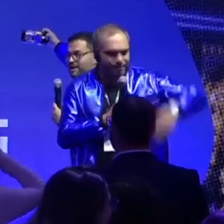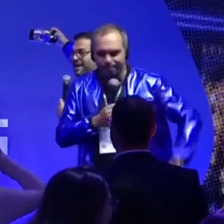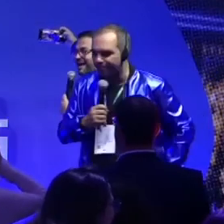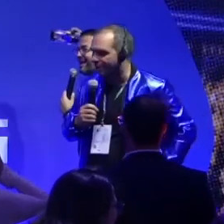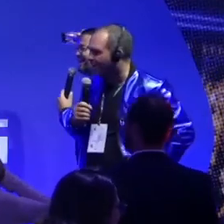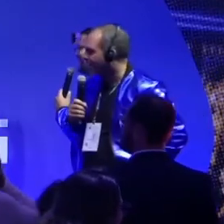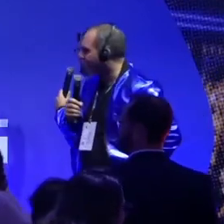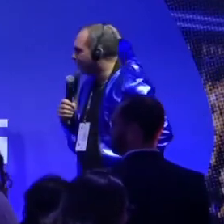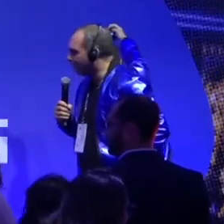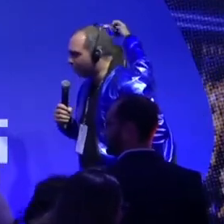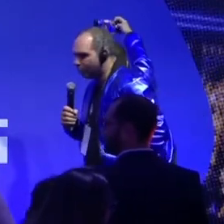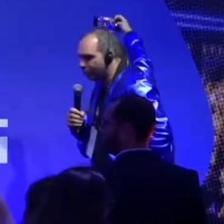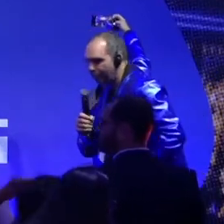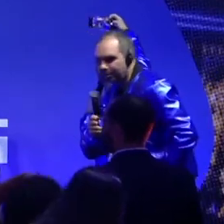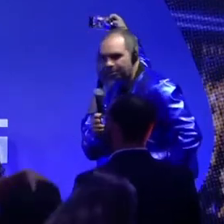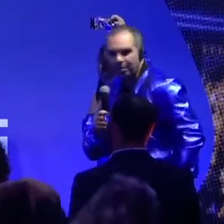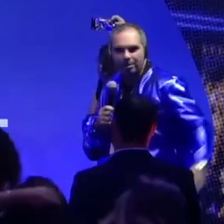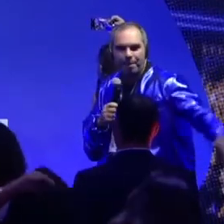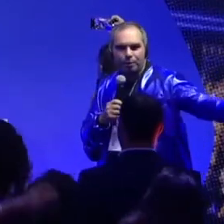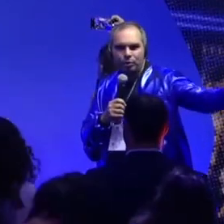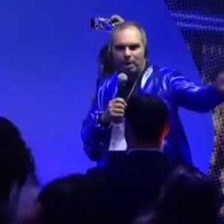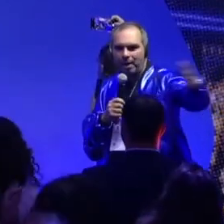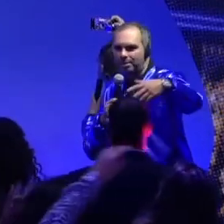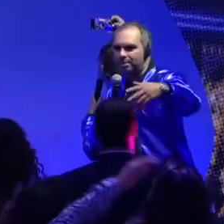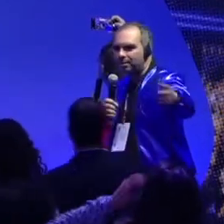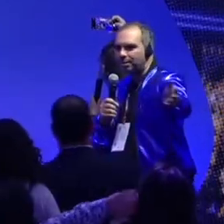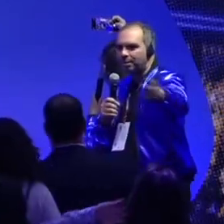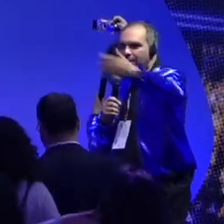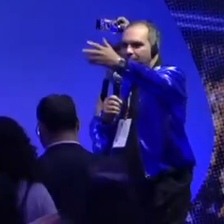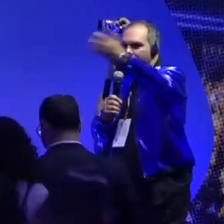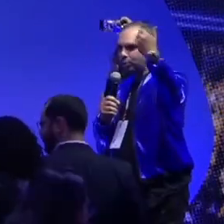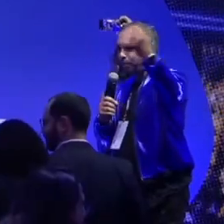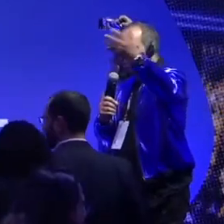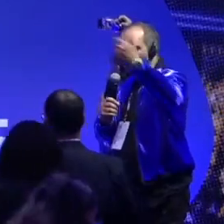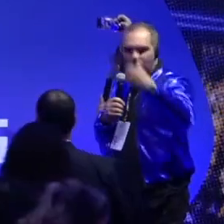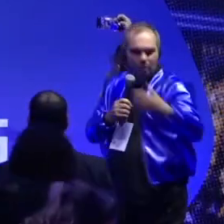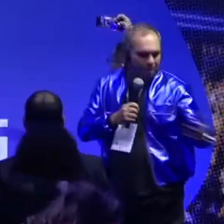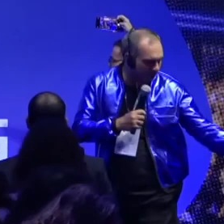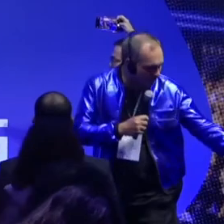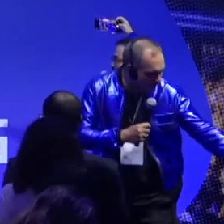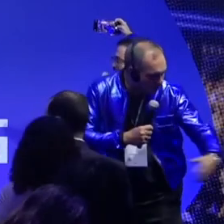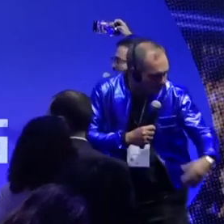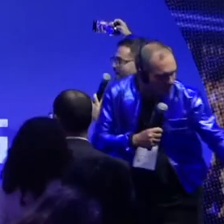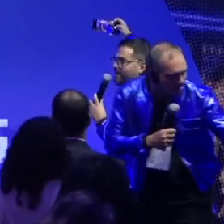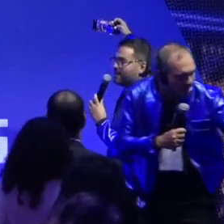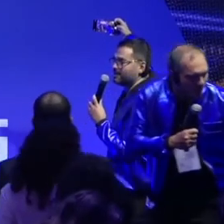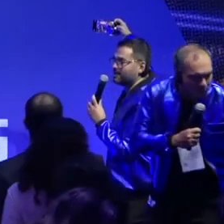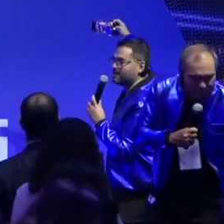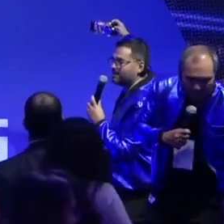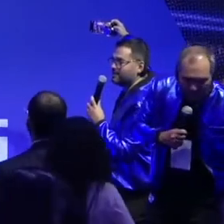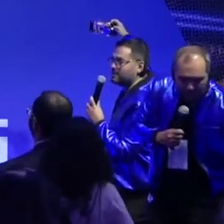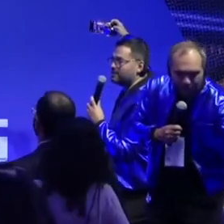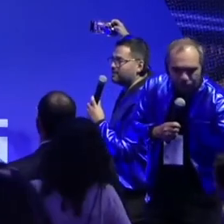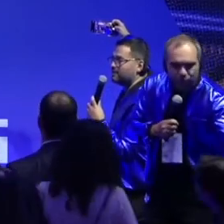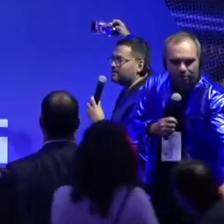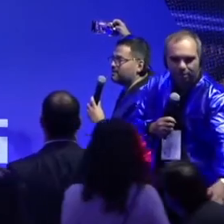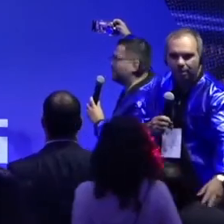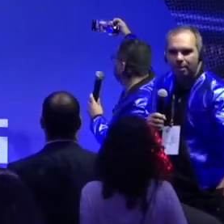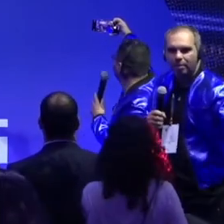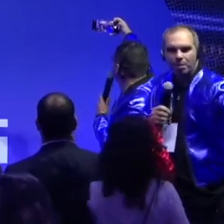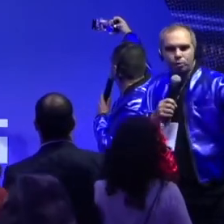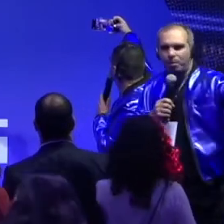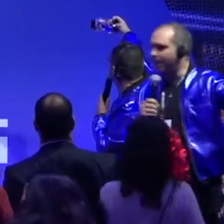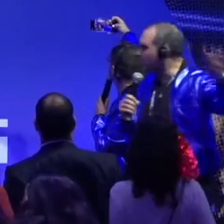Fê. É o braço do Fê. Bora lá, hein? Quer juntar mais? Conta mais um pouco. Vem cá, Maurício.